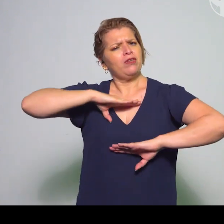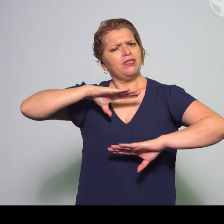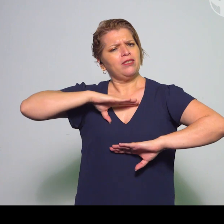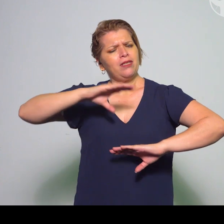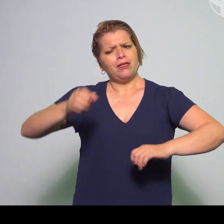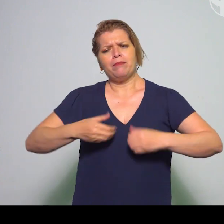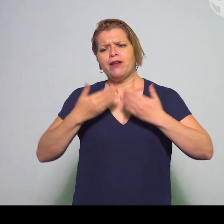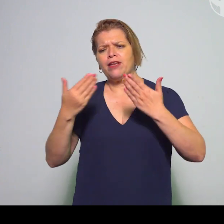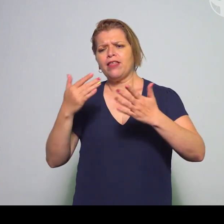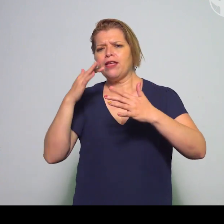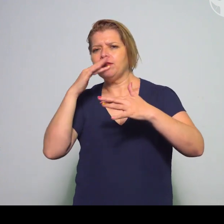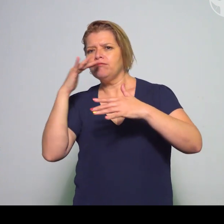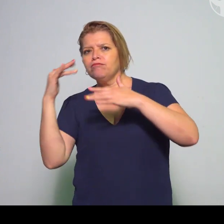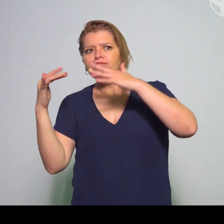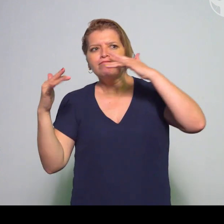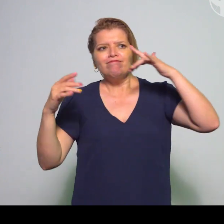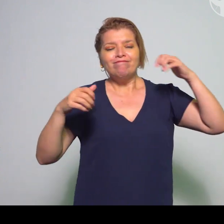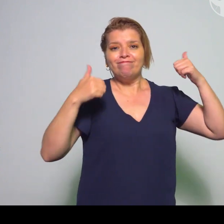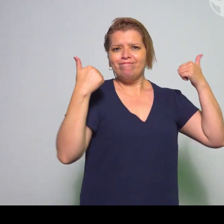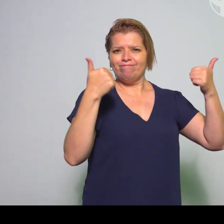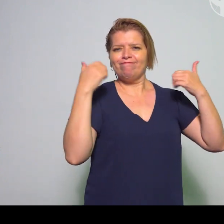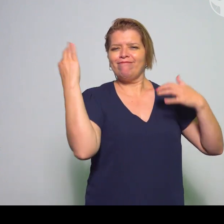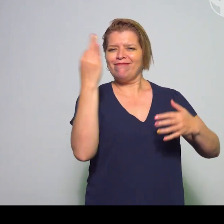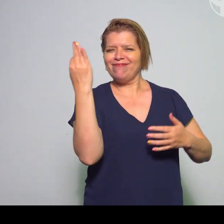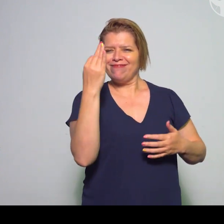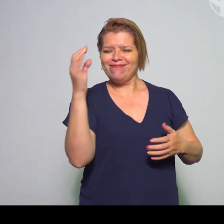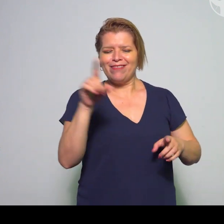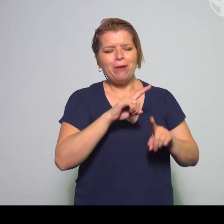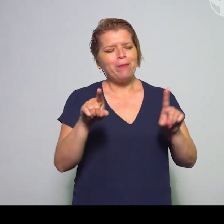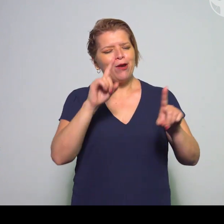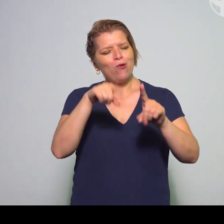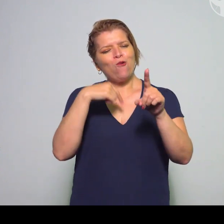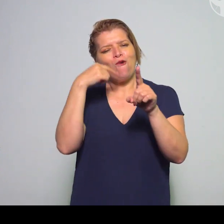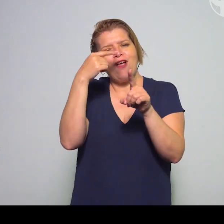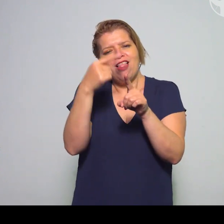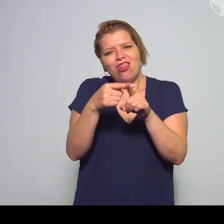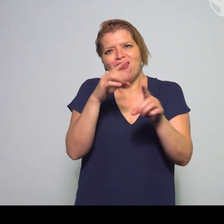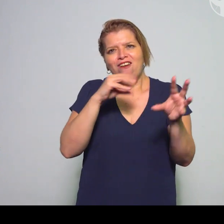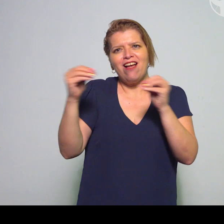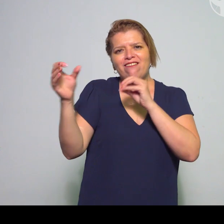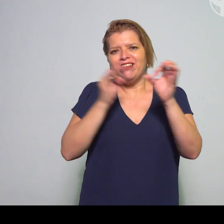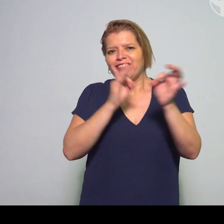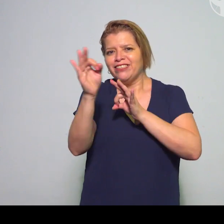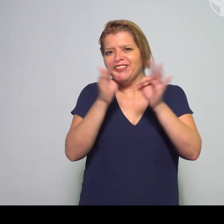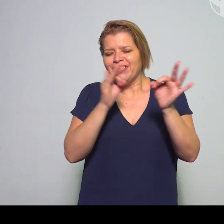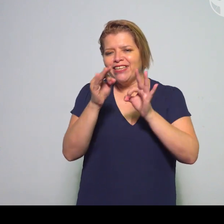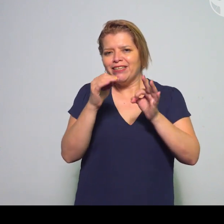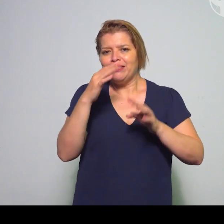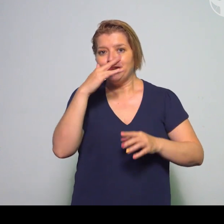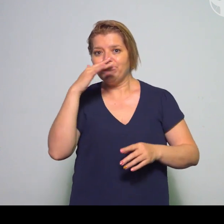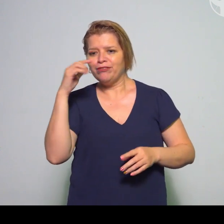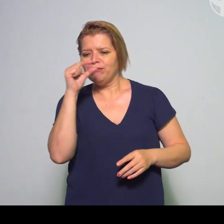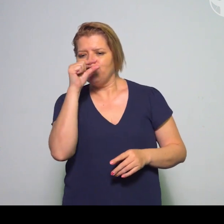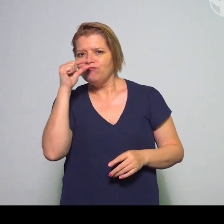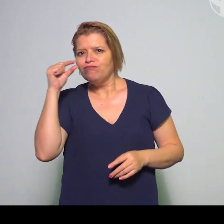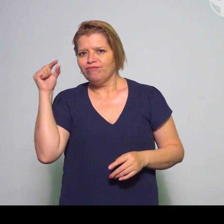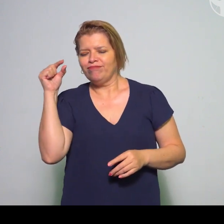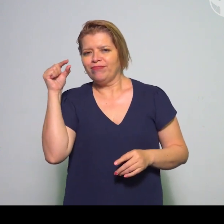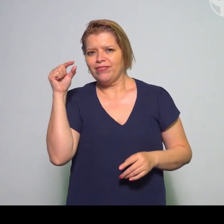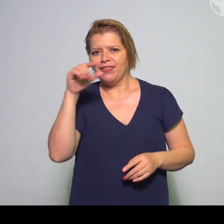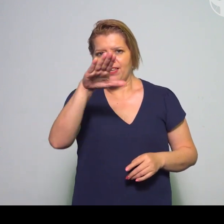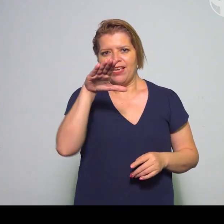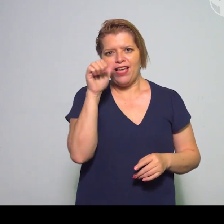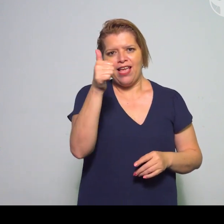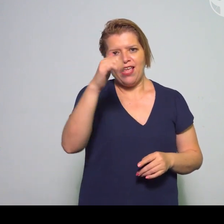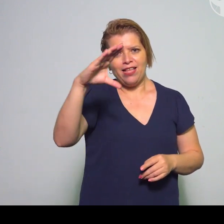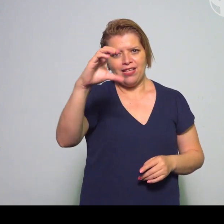que esté pues dando ese aroma agradable. Pero cuando estamos hablando del incienso que Zacarías tenía en sus manos y que